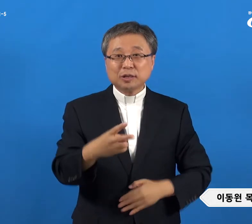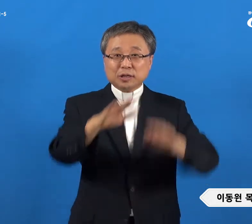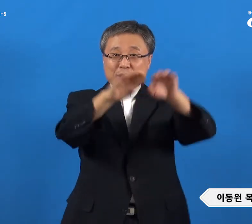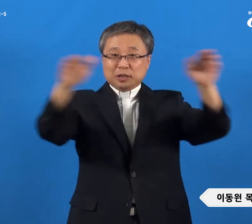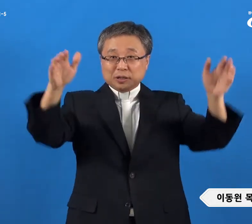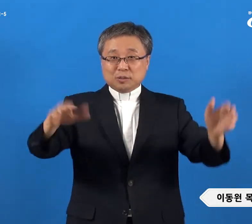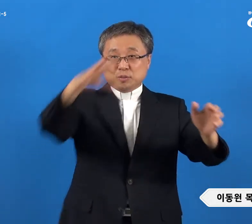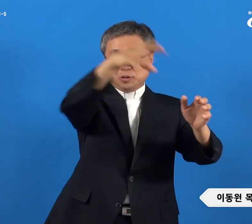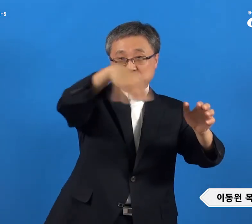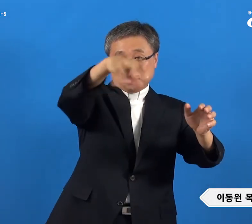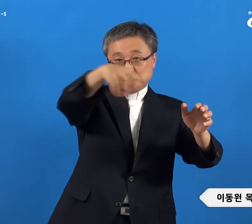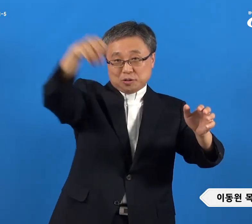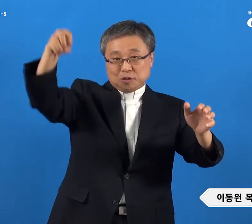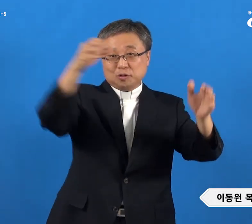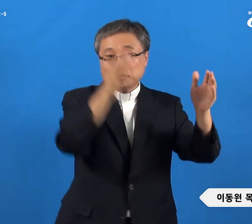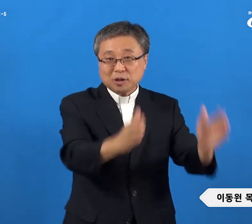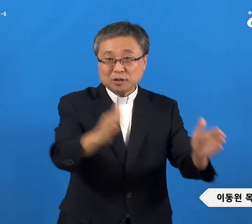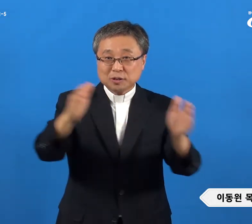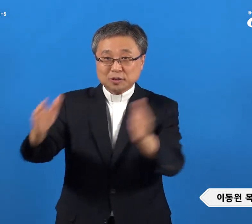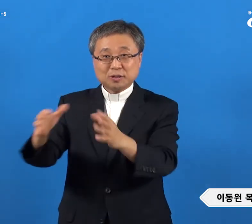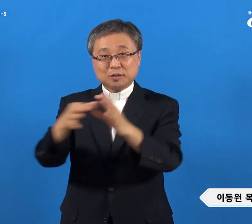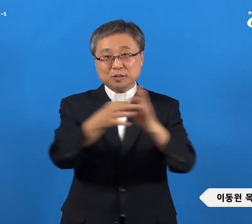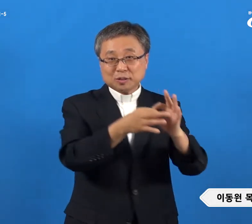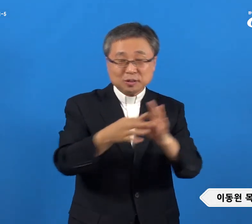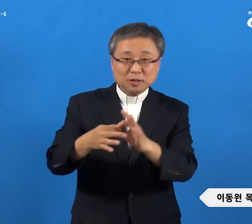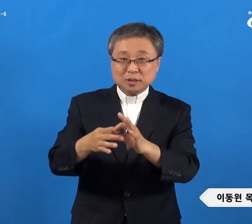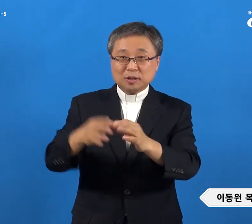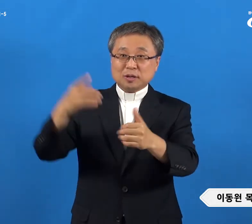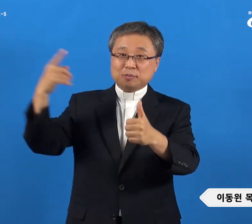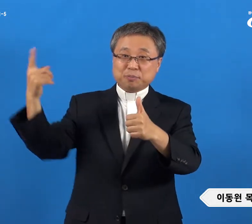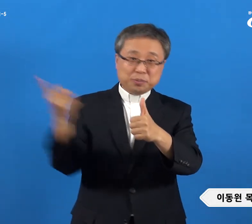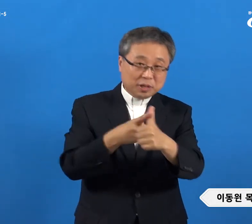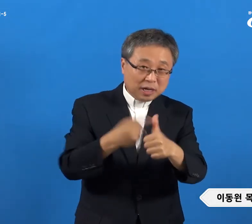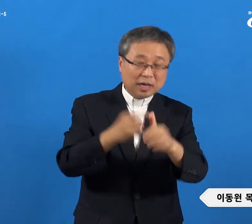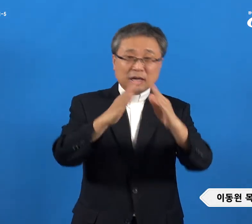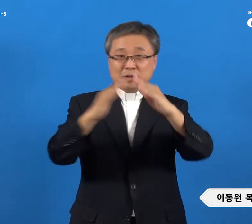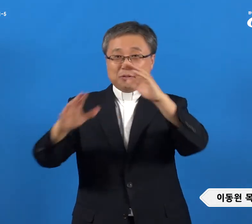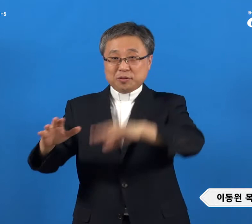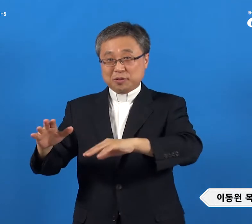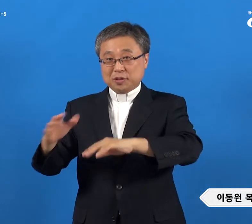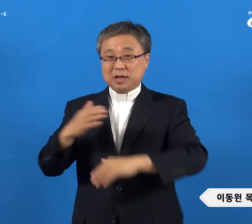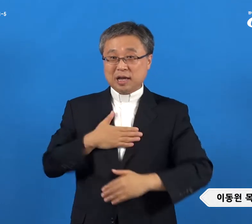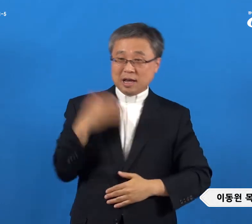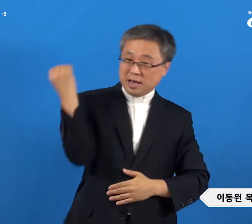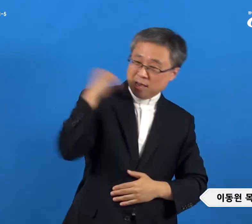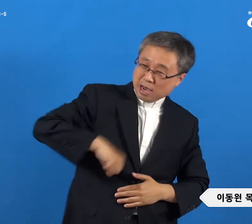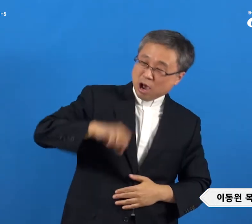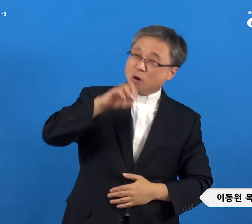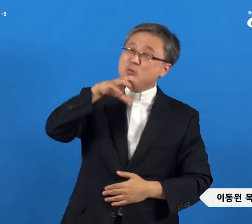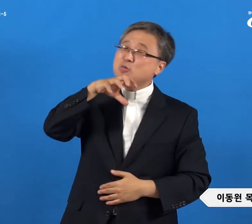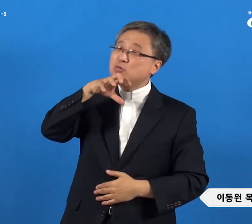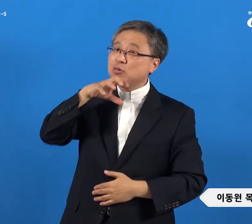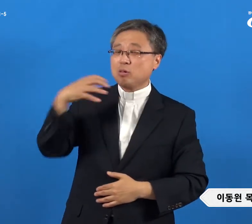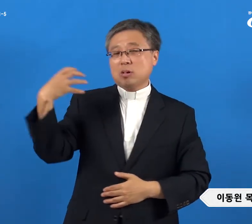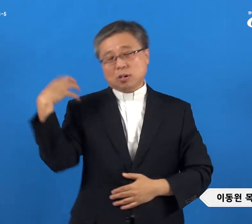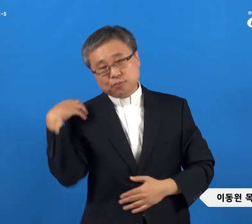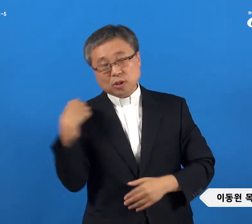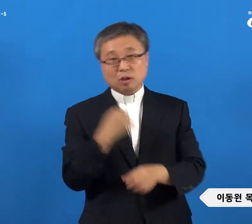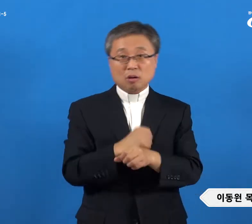뜯는 과정에 있어서 비난과 이웃들의 항의도 그들은 감수해야만 했었을 것입니다. 아니, 지붕을 뜯은